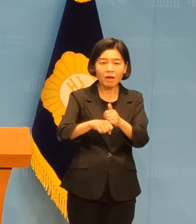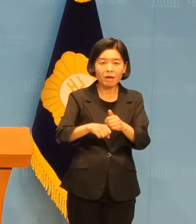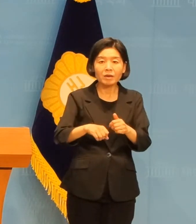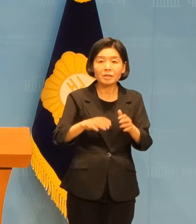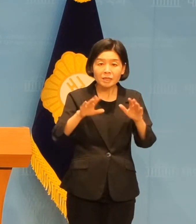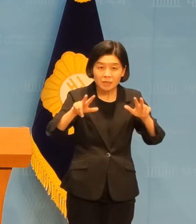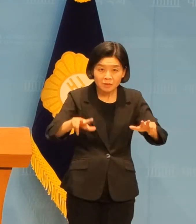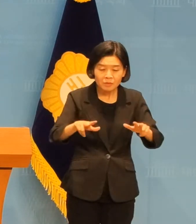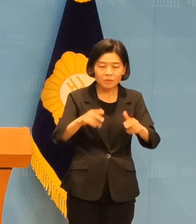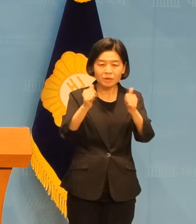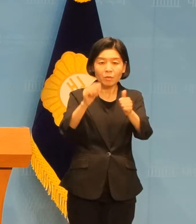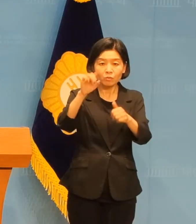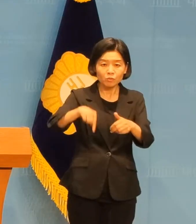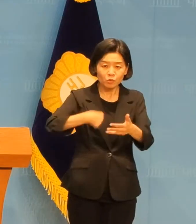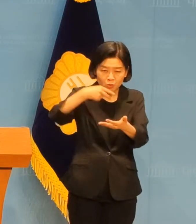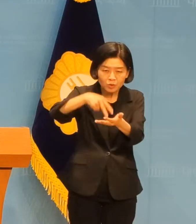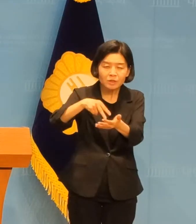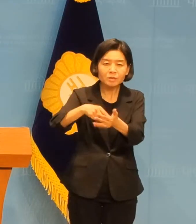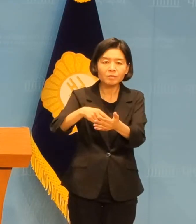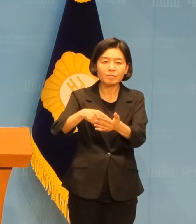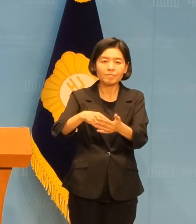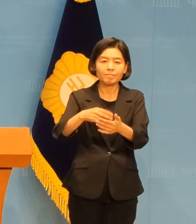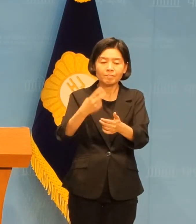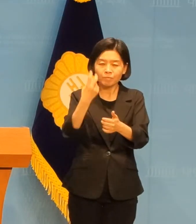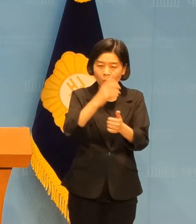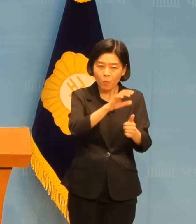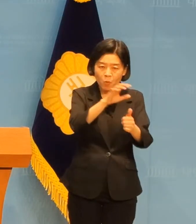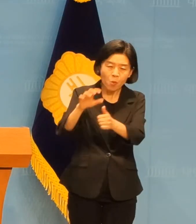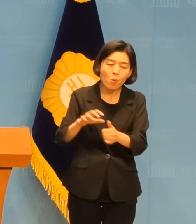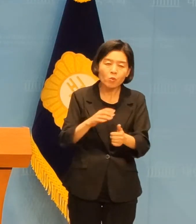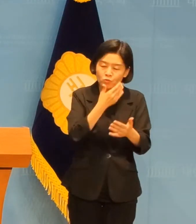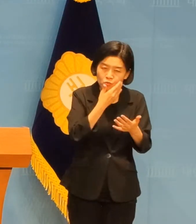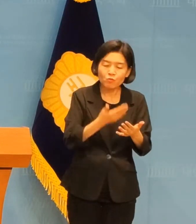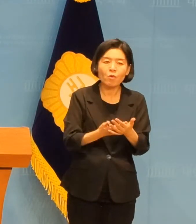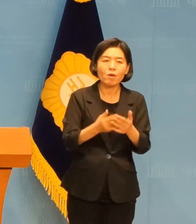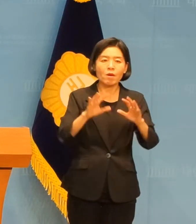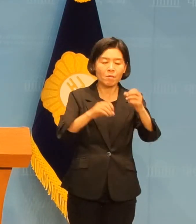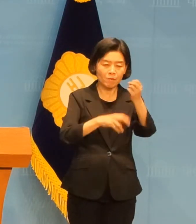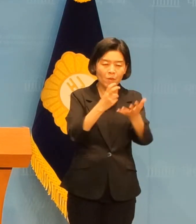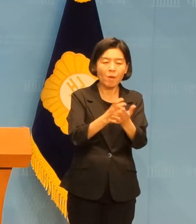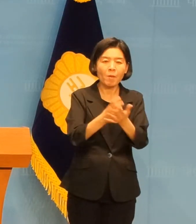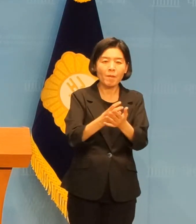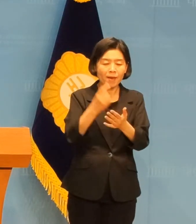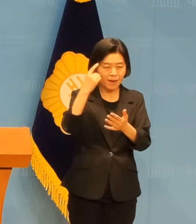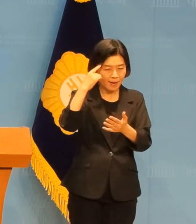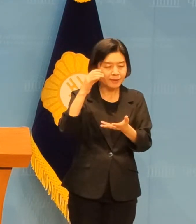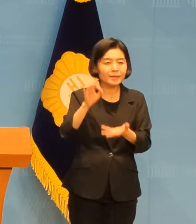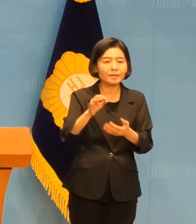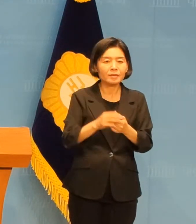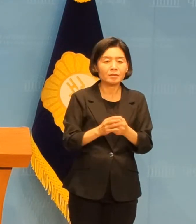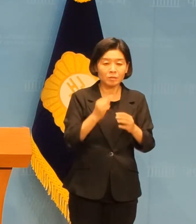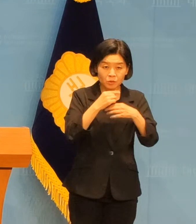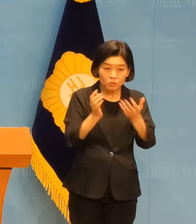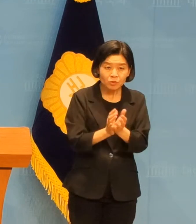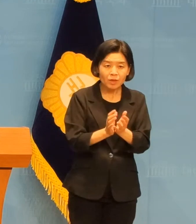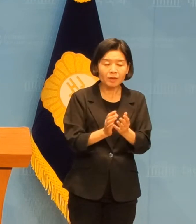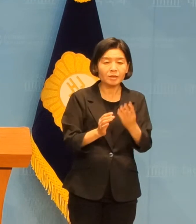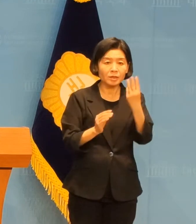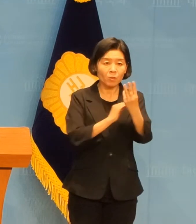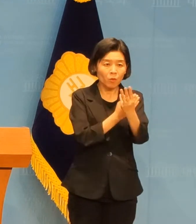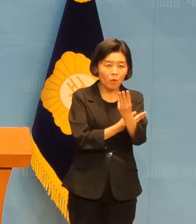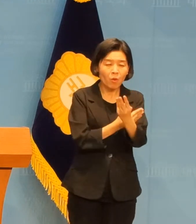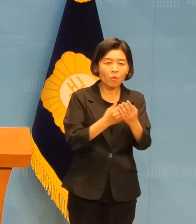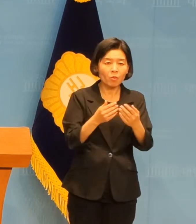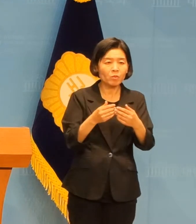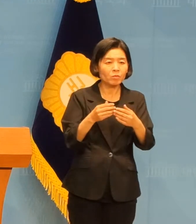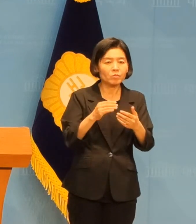반드시 지켜내야만 하는 헌법적 가치입니다. 민주당이 삼권분립 훼손을 대수롭지 않게